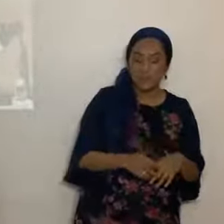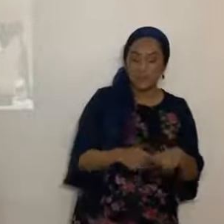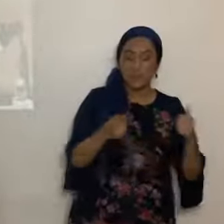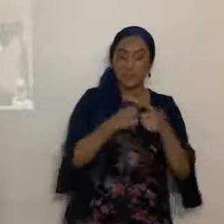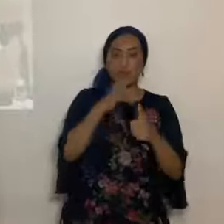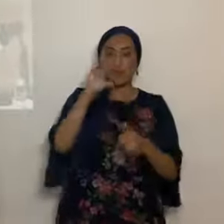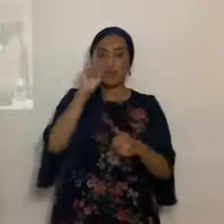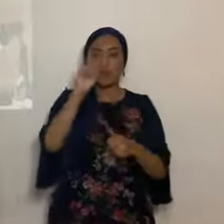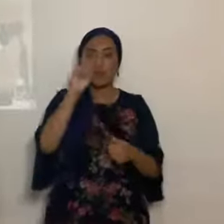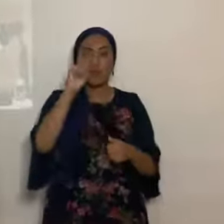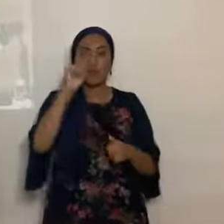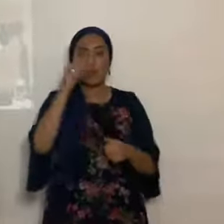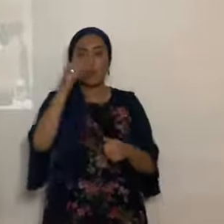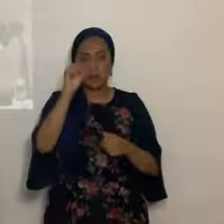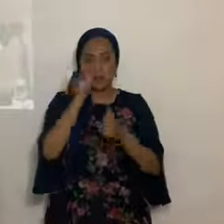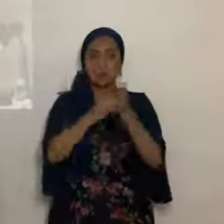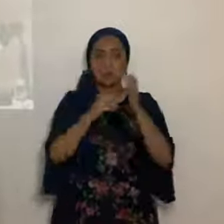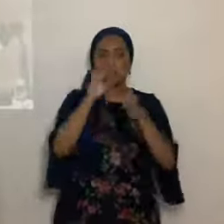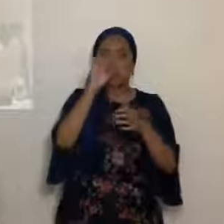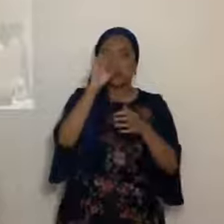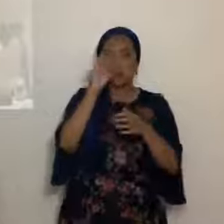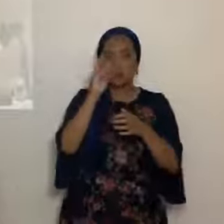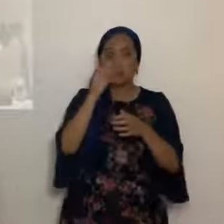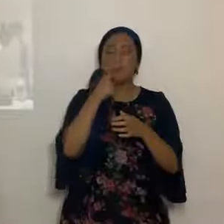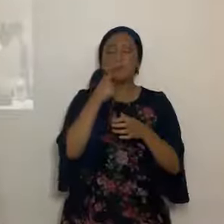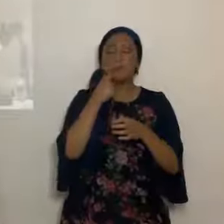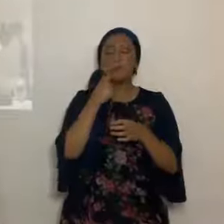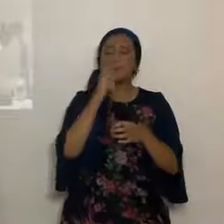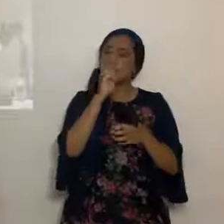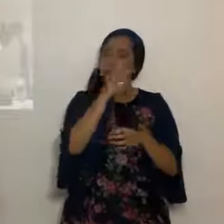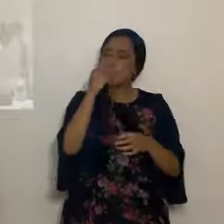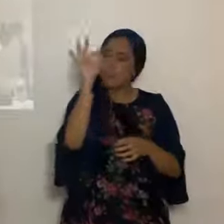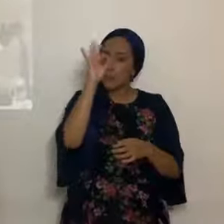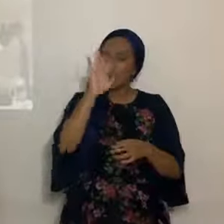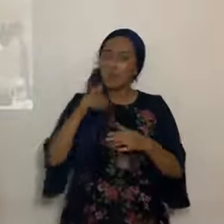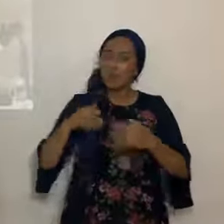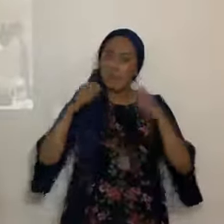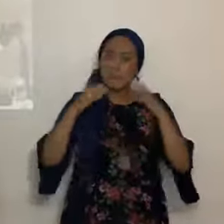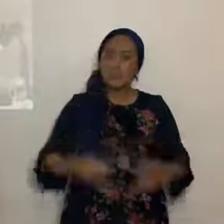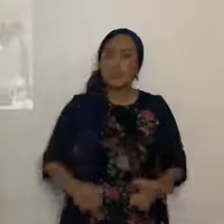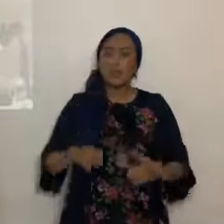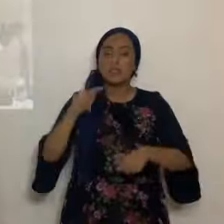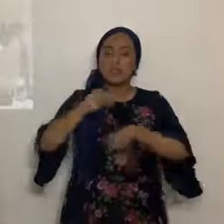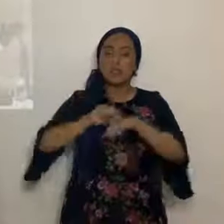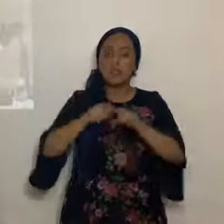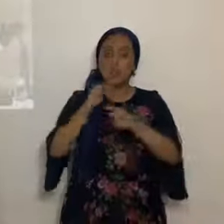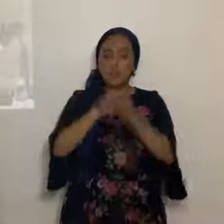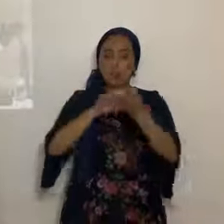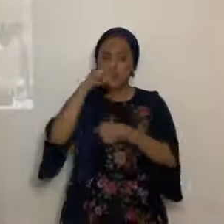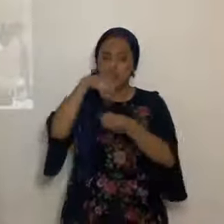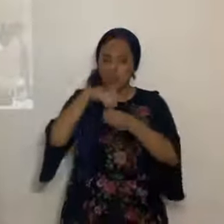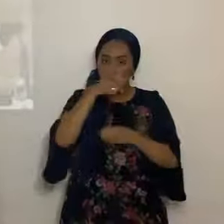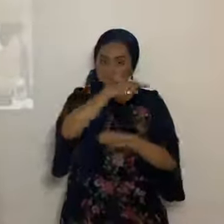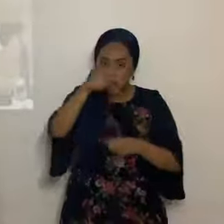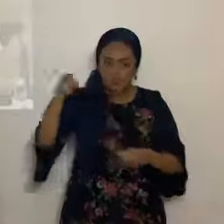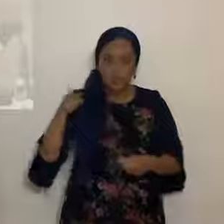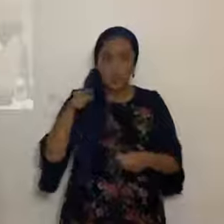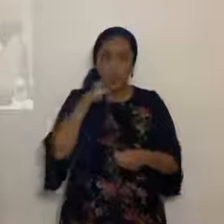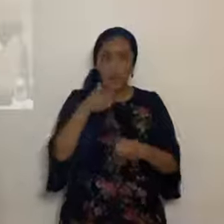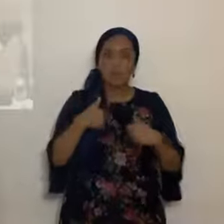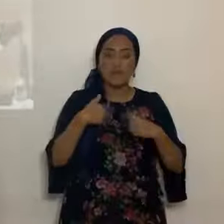1 Corintios 6, verso 19 y 20. Dice: ¿o ignoráis que vuestro cuerpo es templo del Ruach HaKodesh, el cual está en vosotros, el cual tenéis